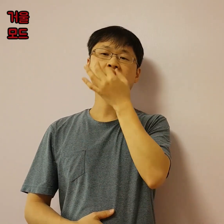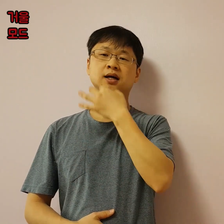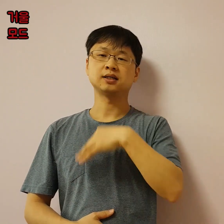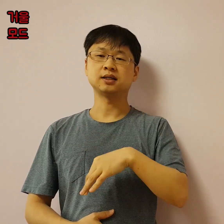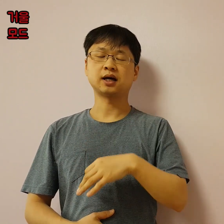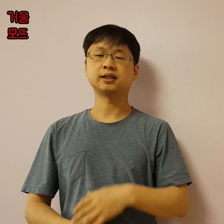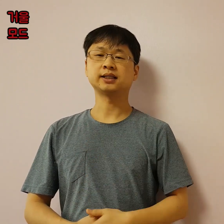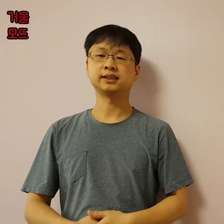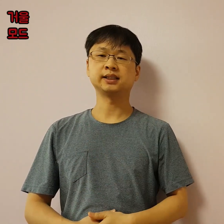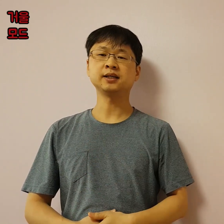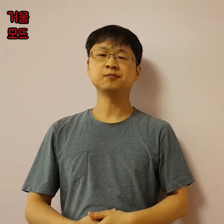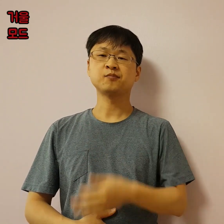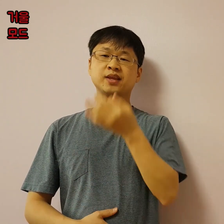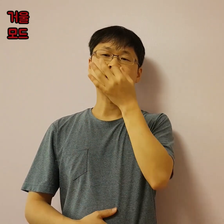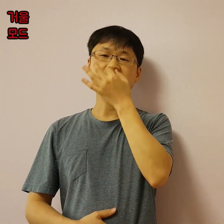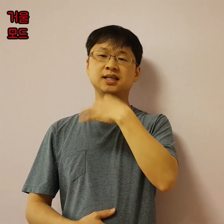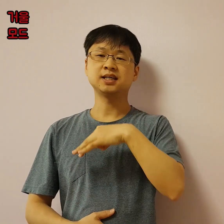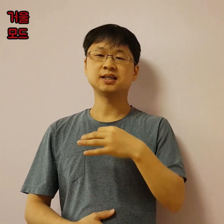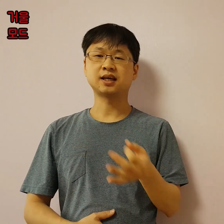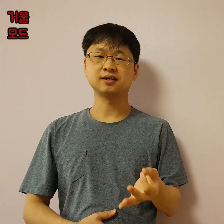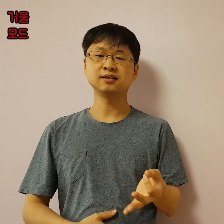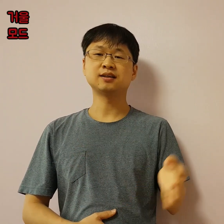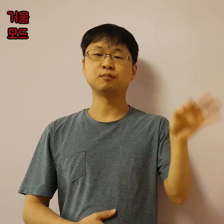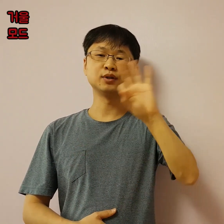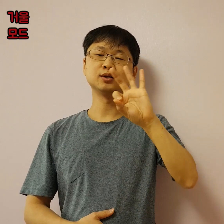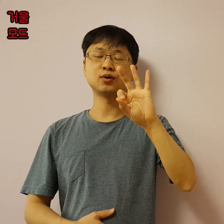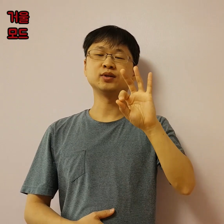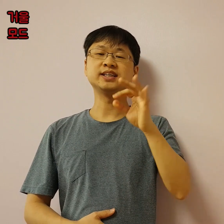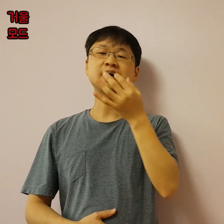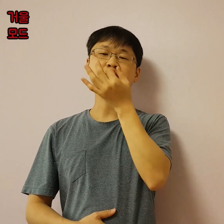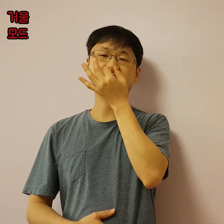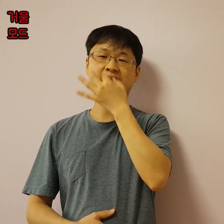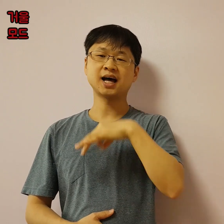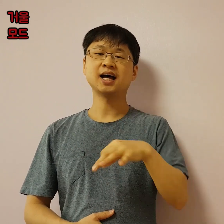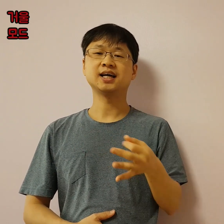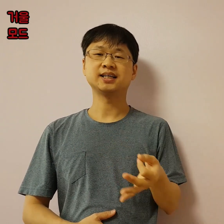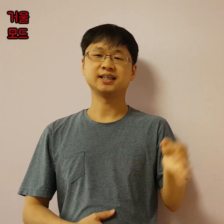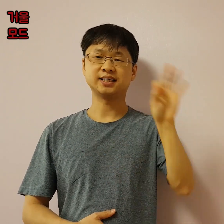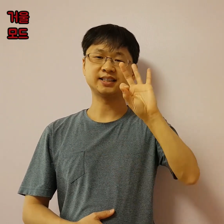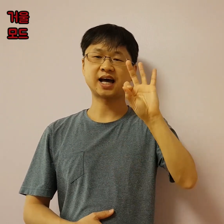이익입니다. 다시 이익이 되는 덧붙는 돈, 이자입니다.